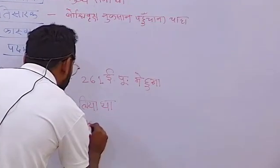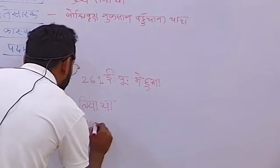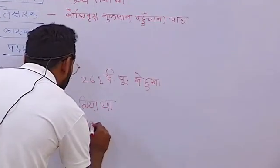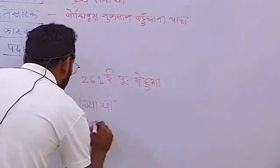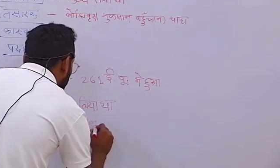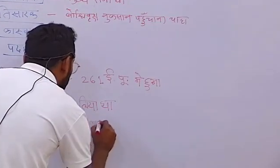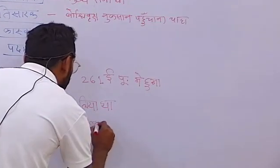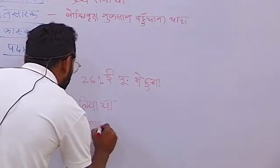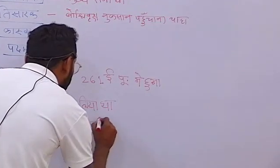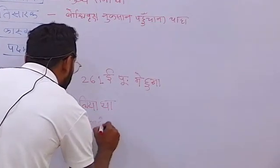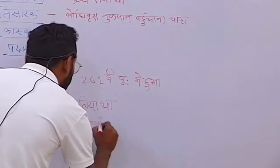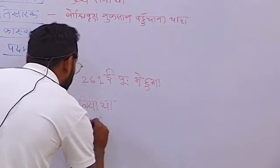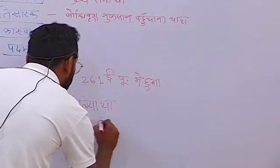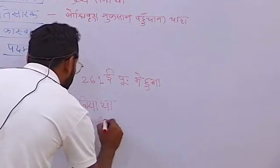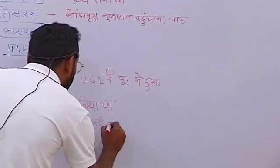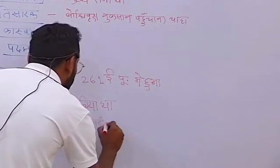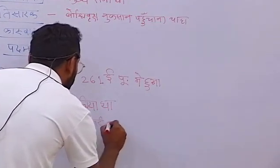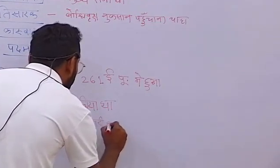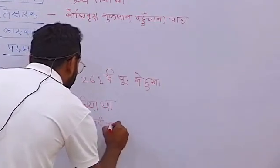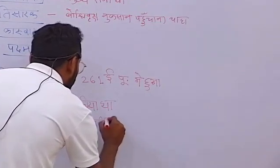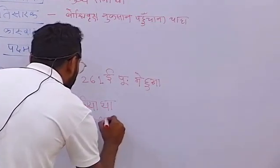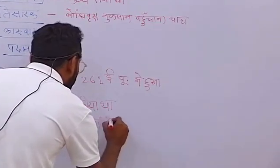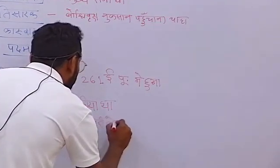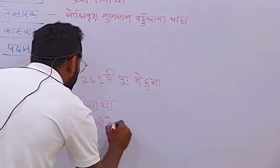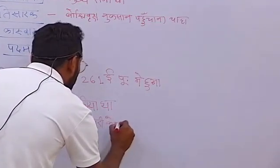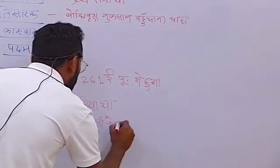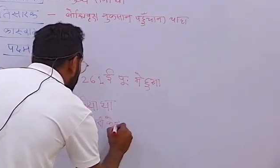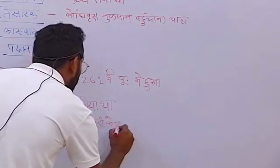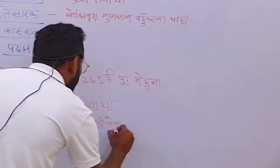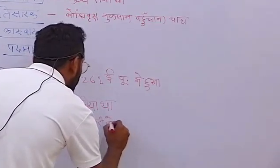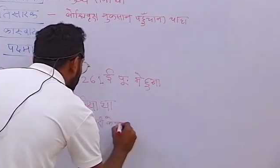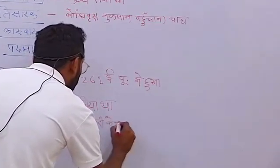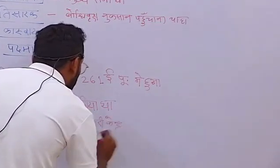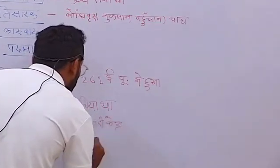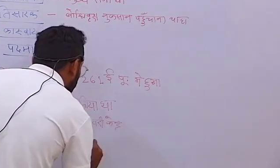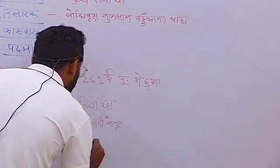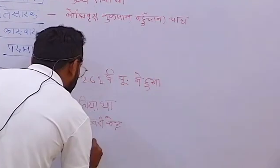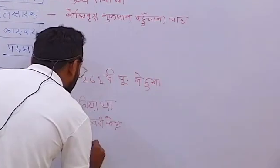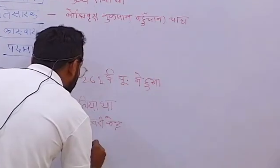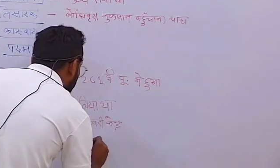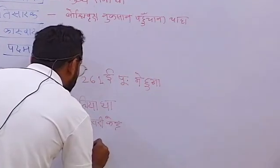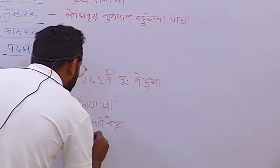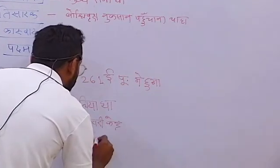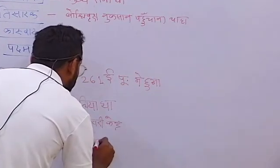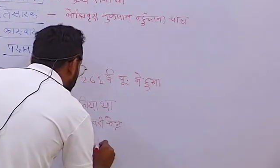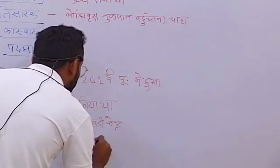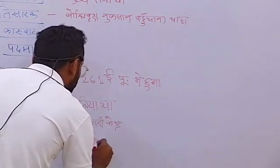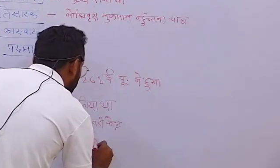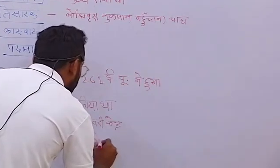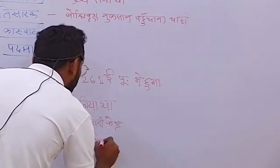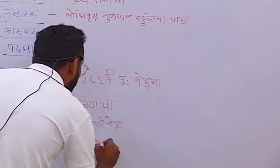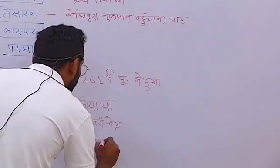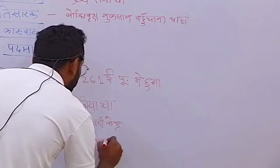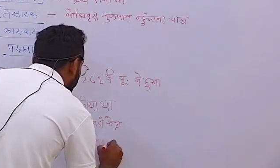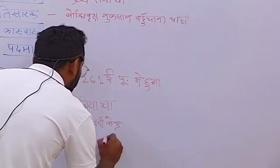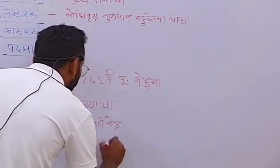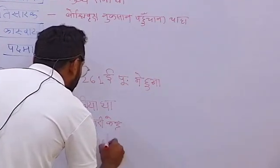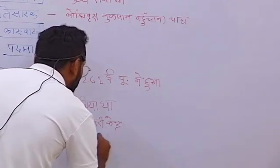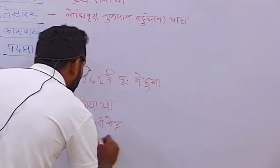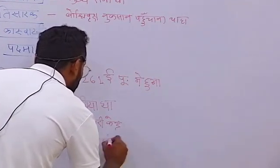उत्तरी केंद्र और दूसरा था दक्षिणी केंद्र। एक था उत्तरी केंद्र और दूसरा था दक्षिणी केंद्र, ठीक